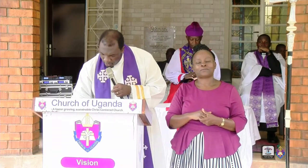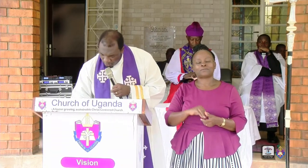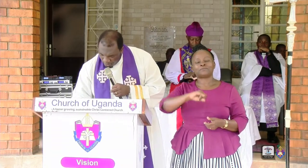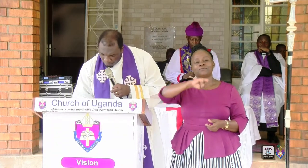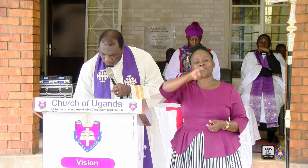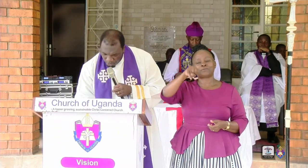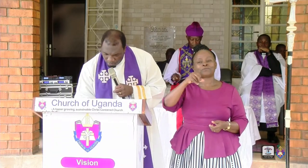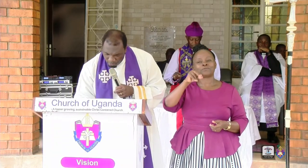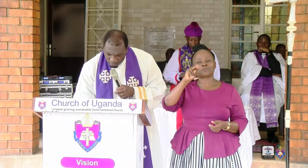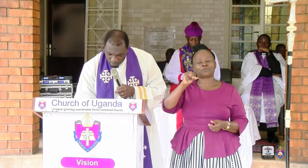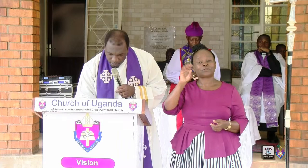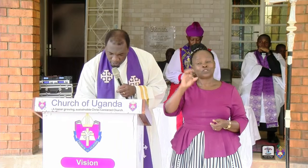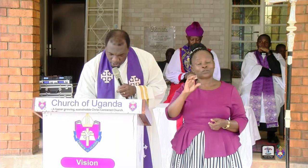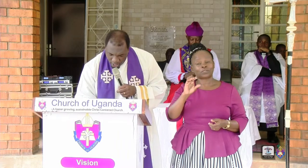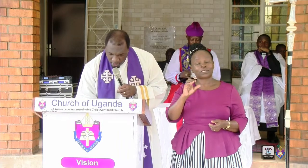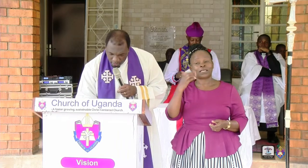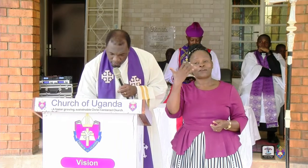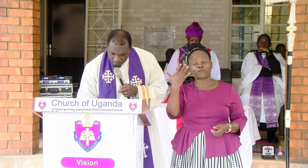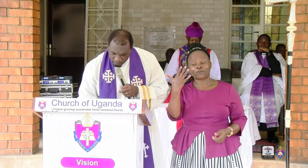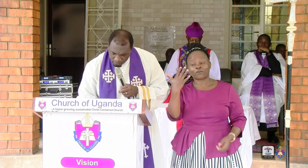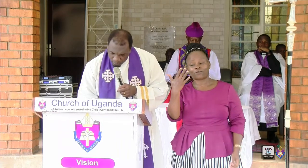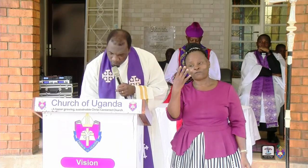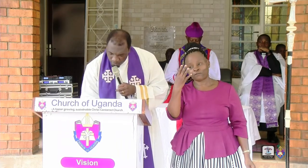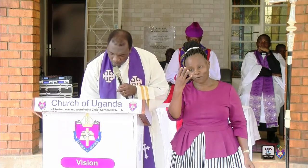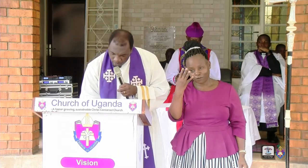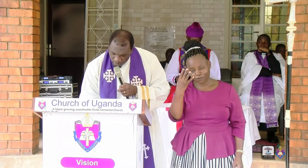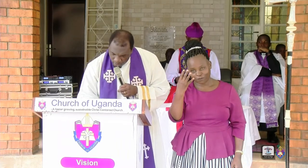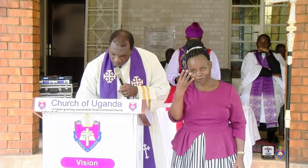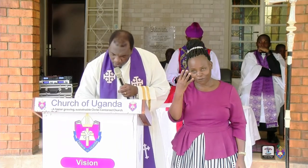Yokaana nze ntuuseewo nya